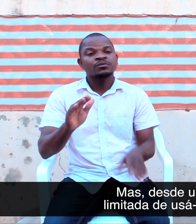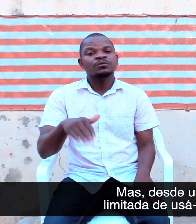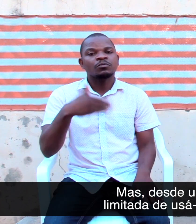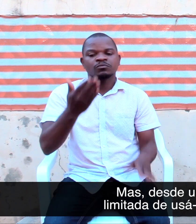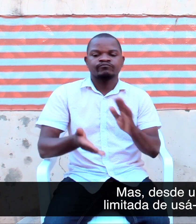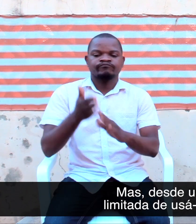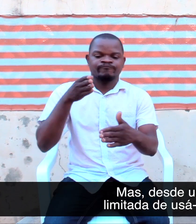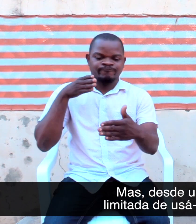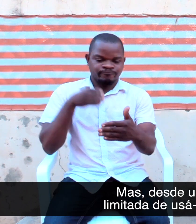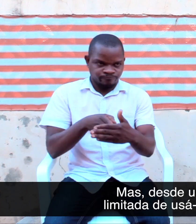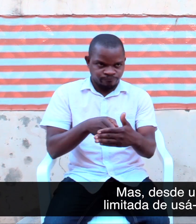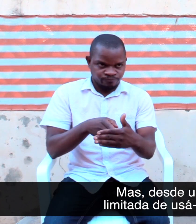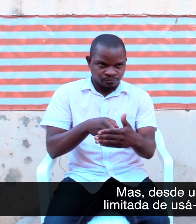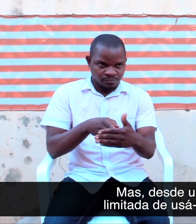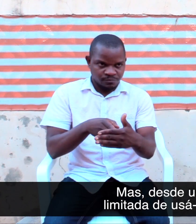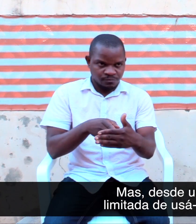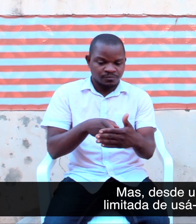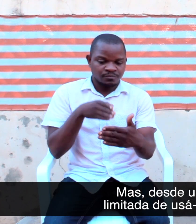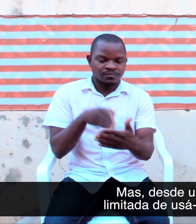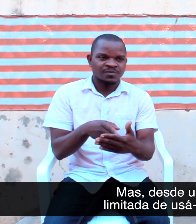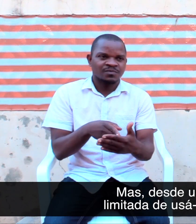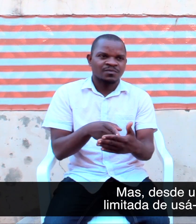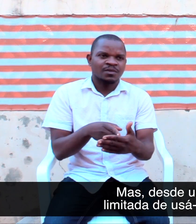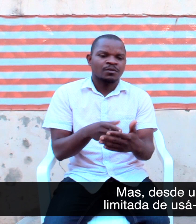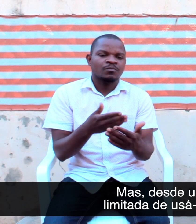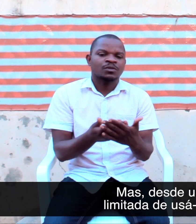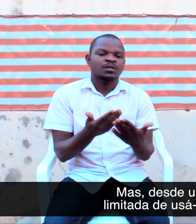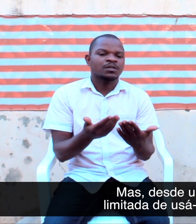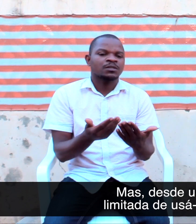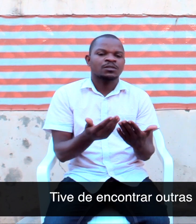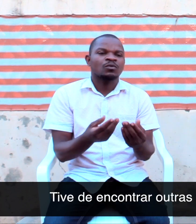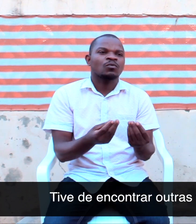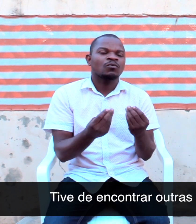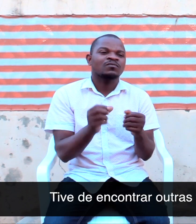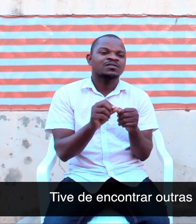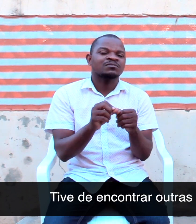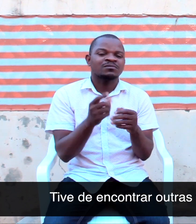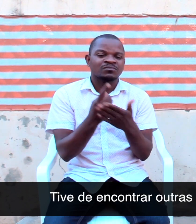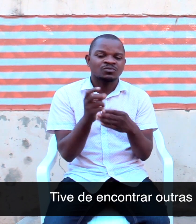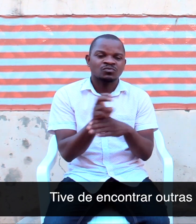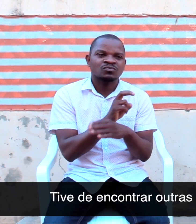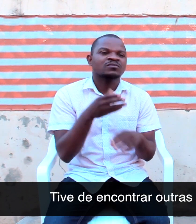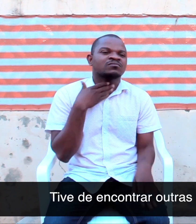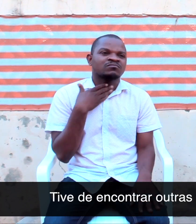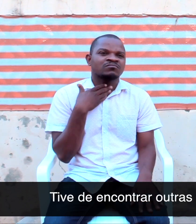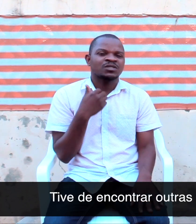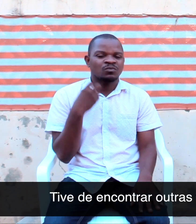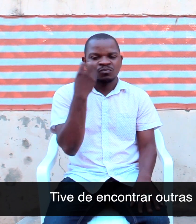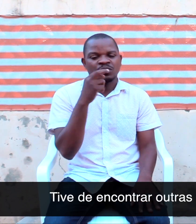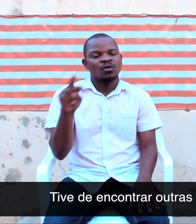fiquei limitada a ter que usar a ela como bem querer. Tive que encontrar outras formas